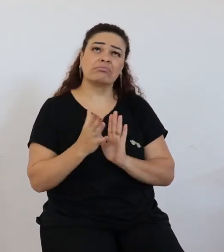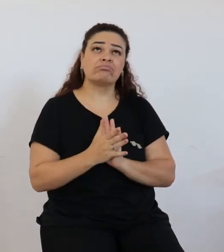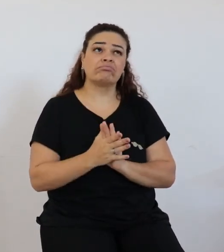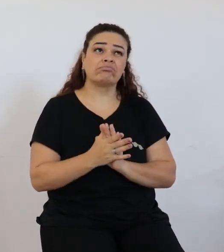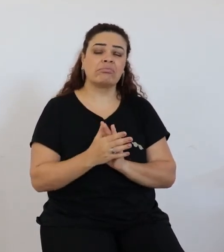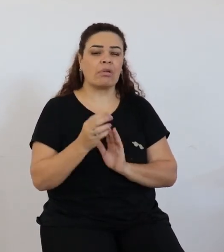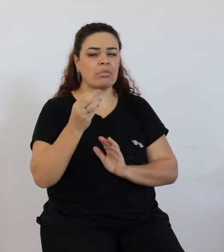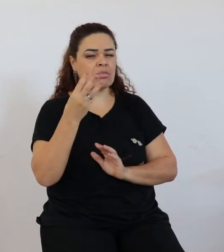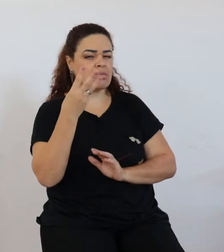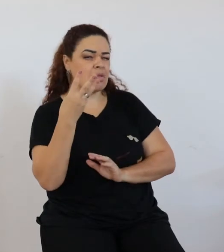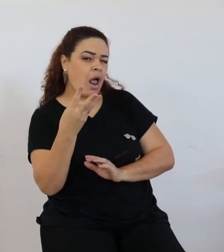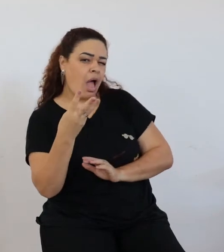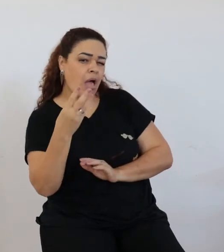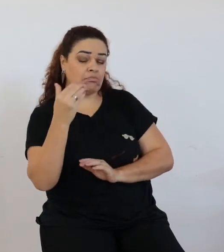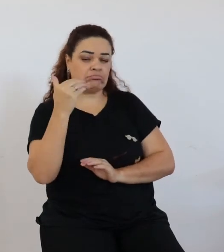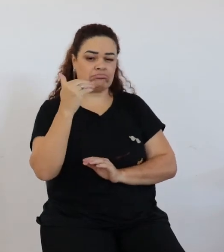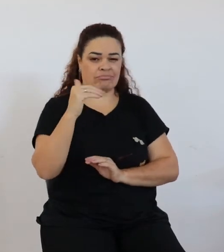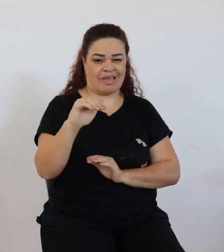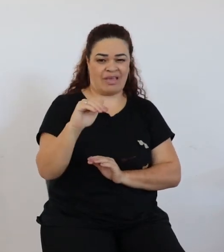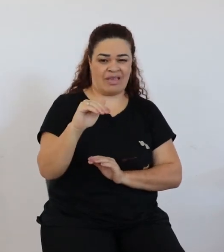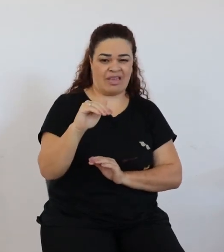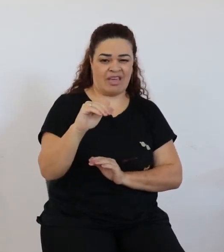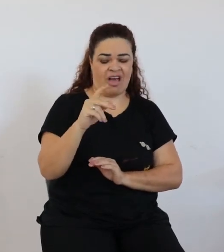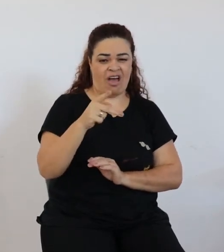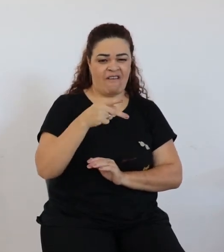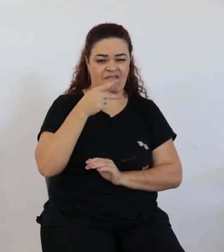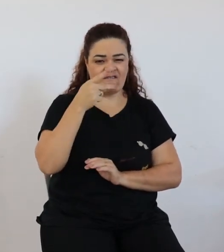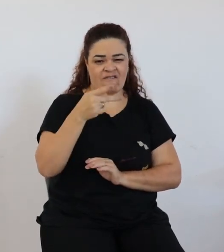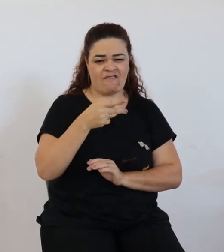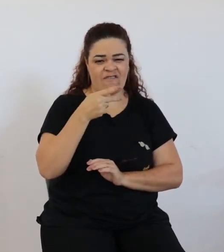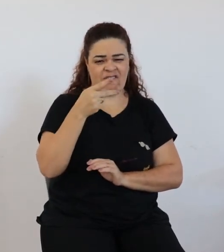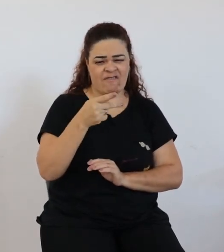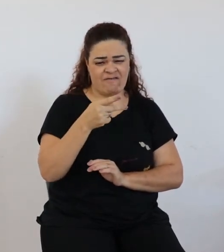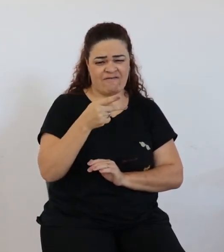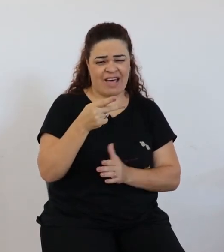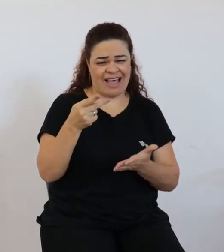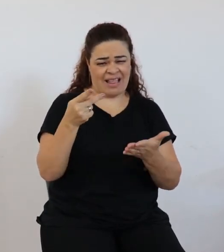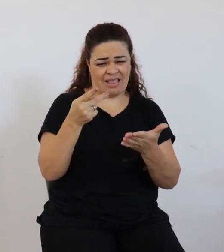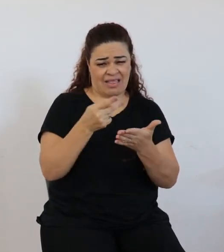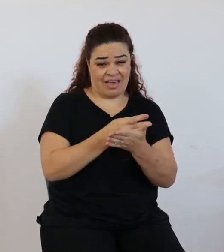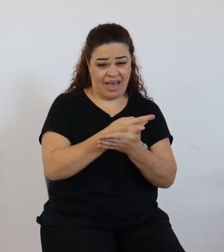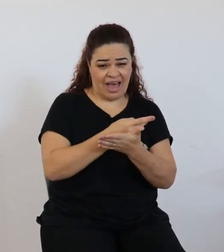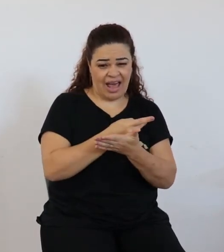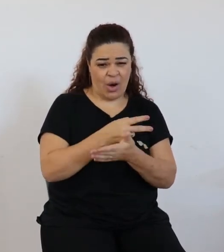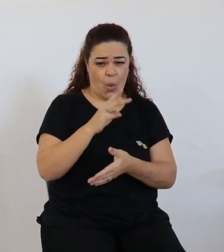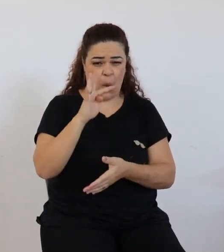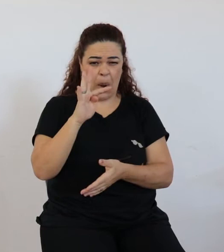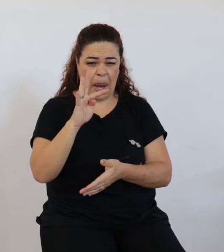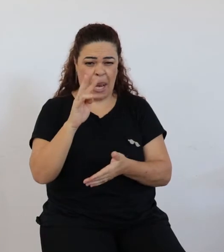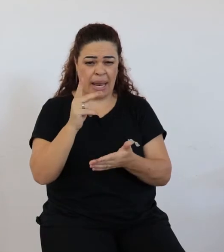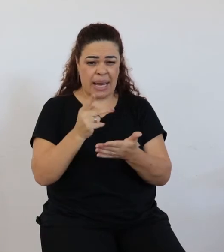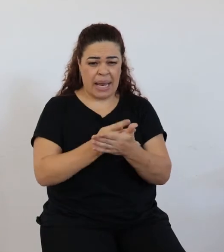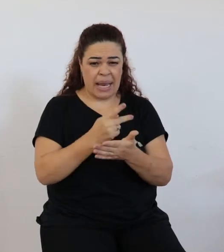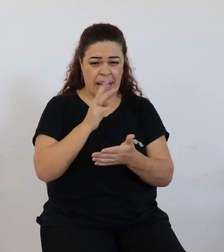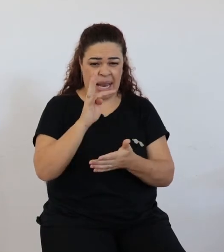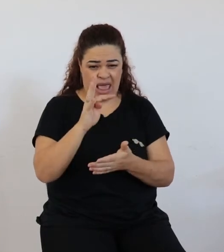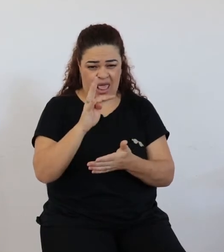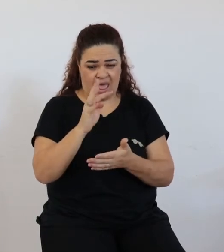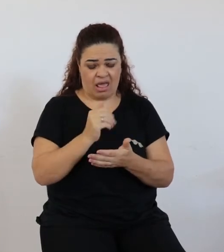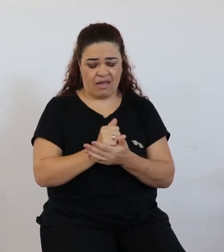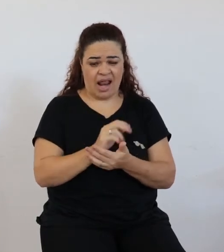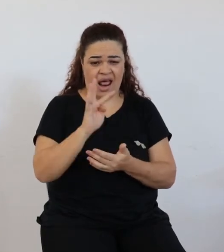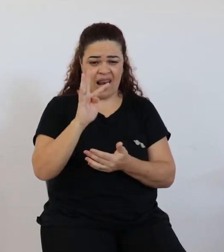e meio que ainda fala tudo com a linguagem do tá, né, com língua do T que a gente fala, né? A gente chama